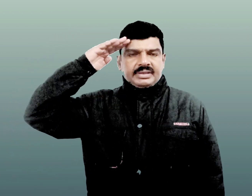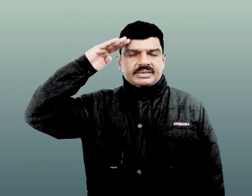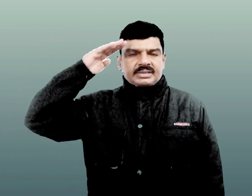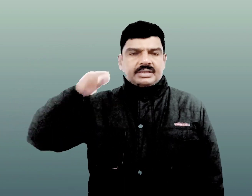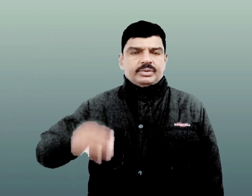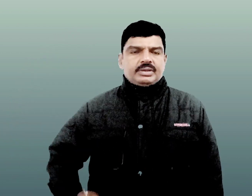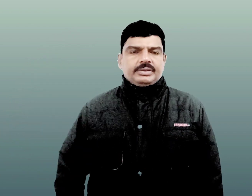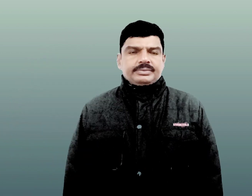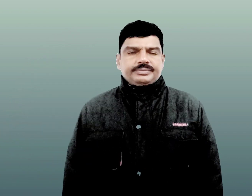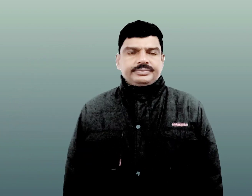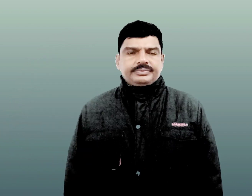अस्सलामु अलैकुम।